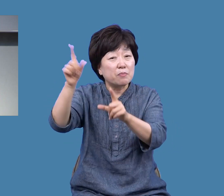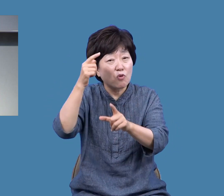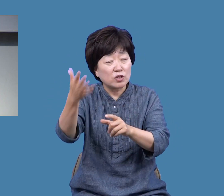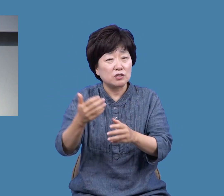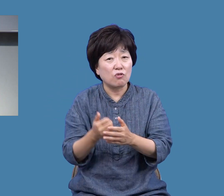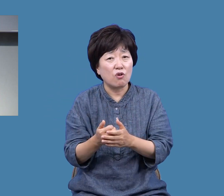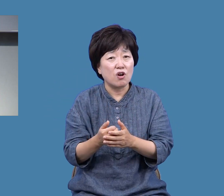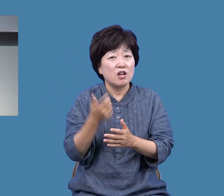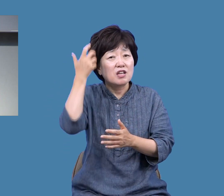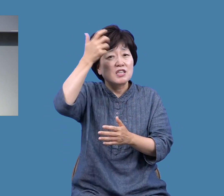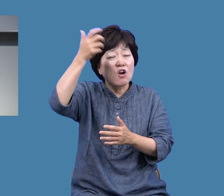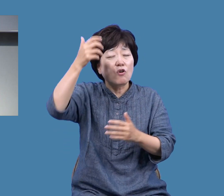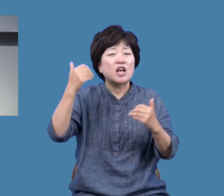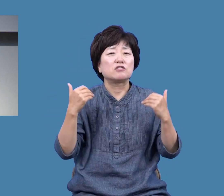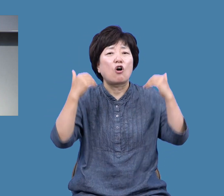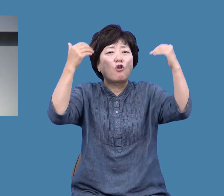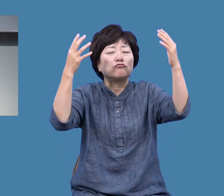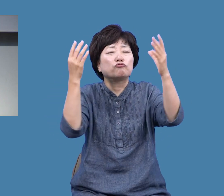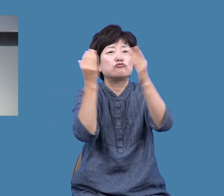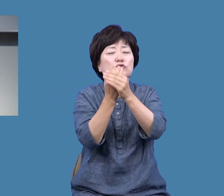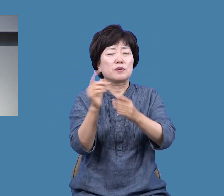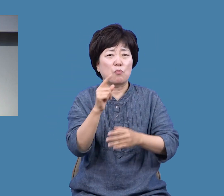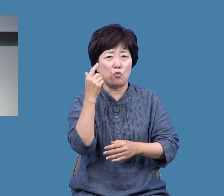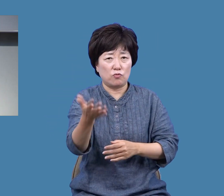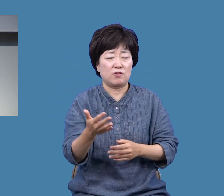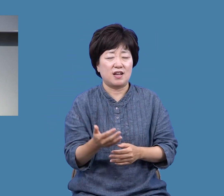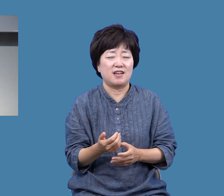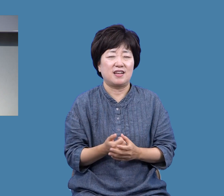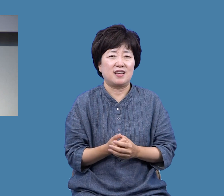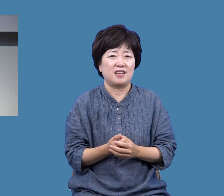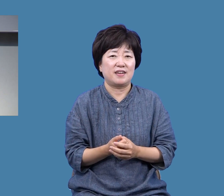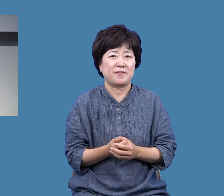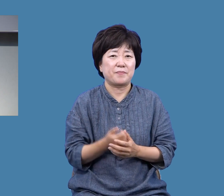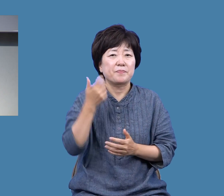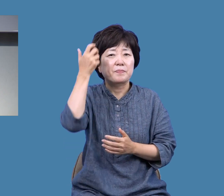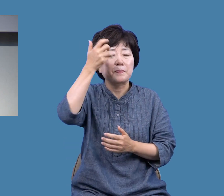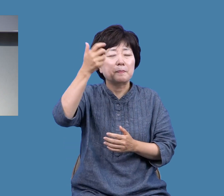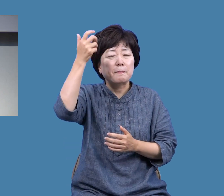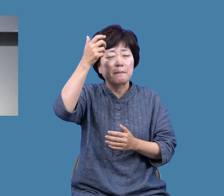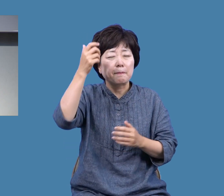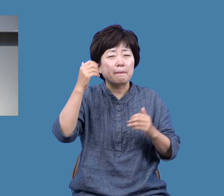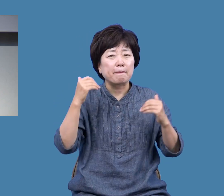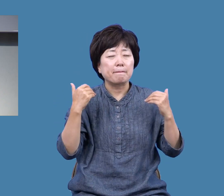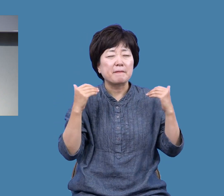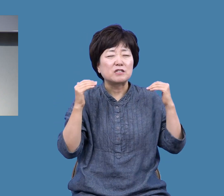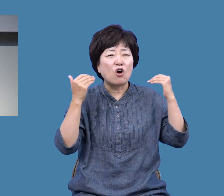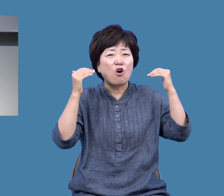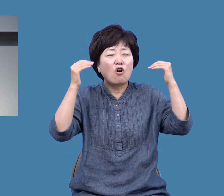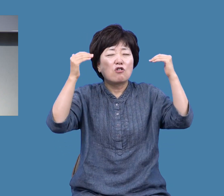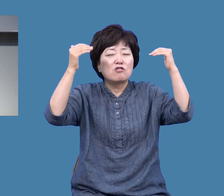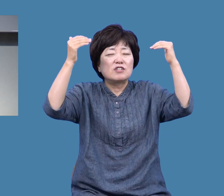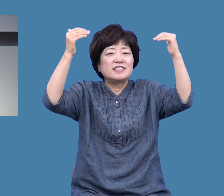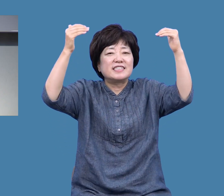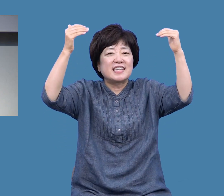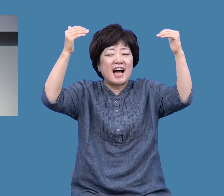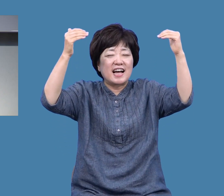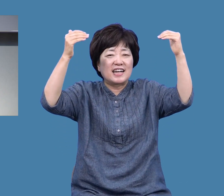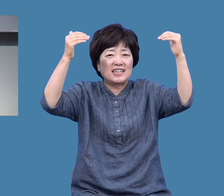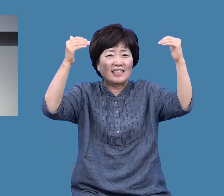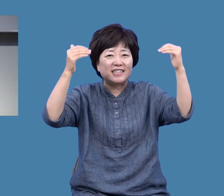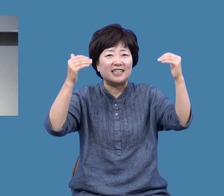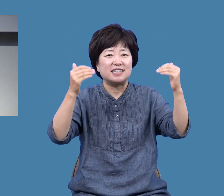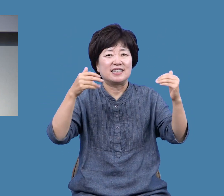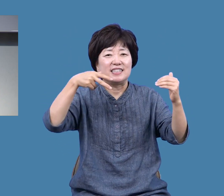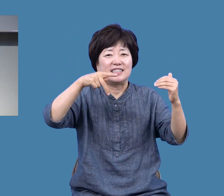영적인 성숙함이 무엇이고, 영적인 성장이 무엇인지가 명확하게 이해됐으면 좋겠어요.